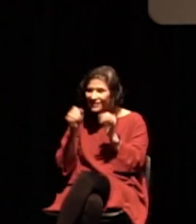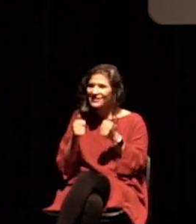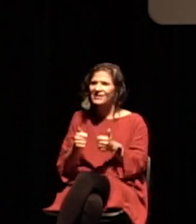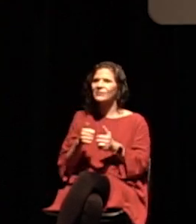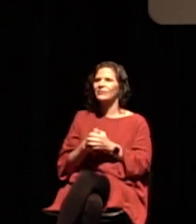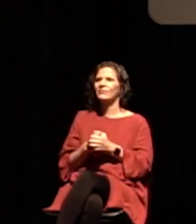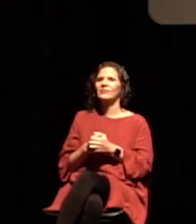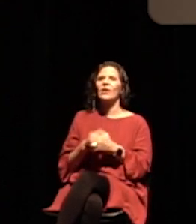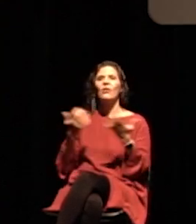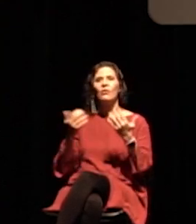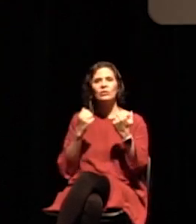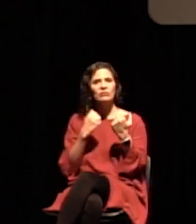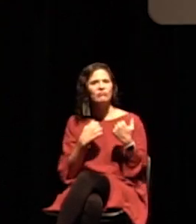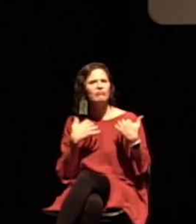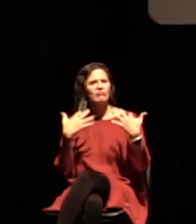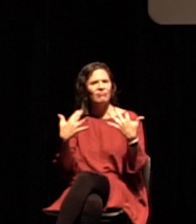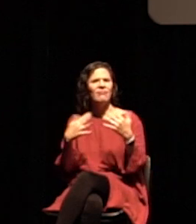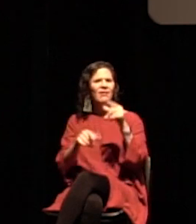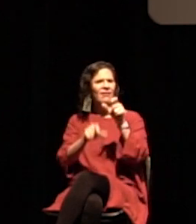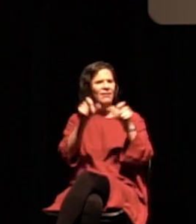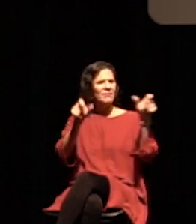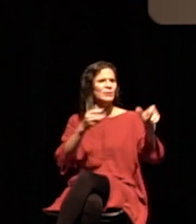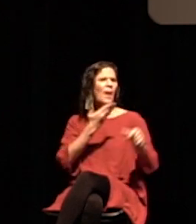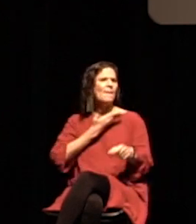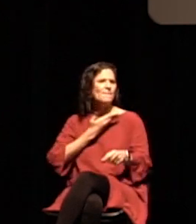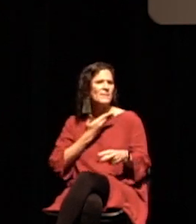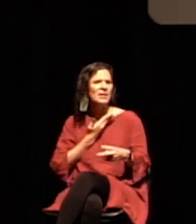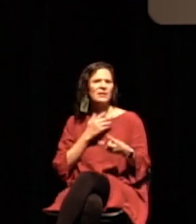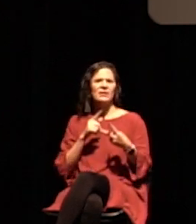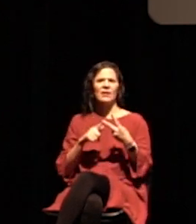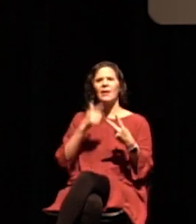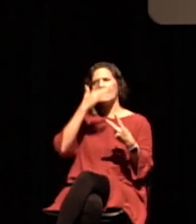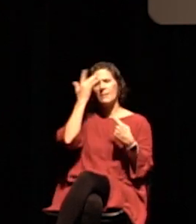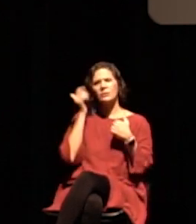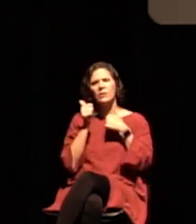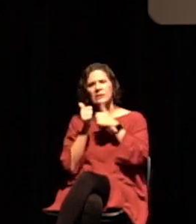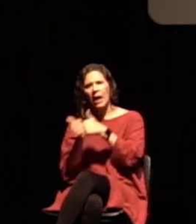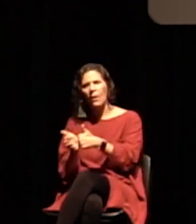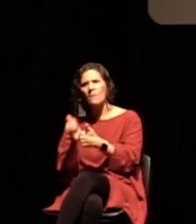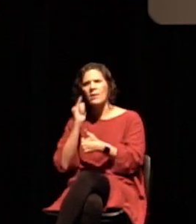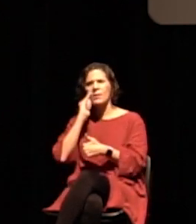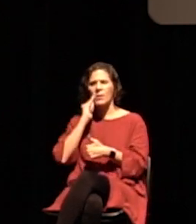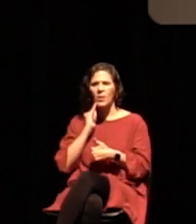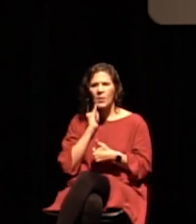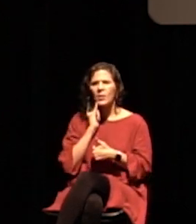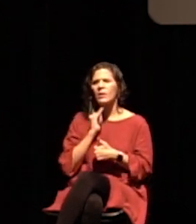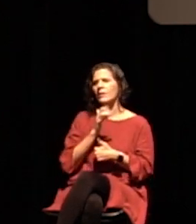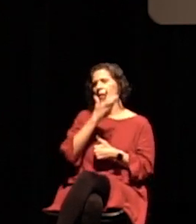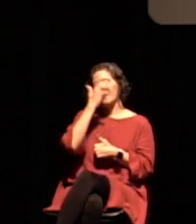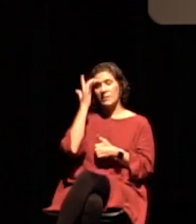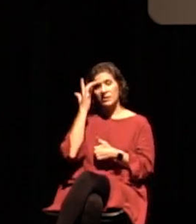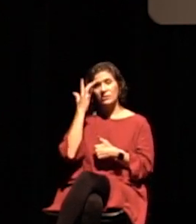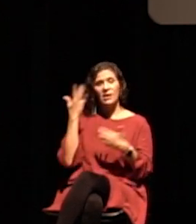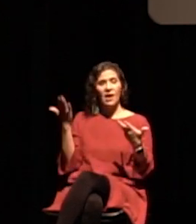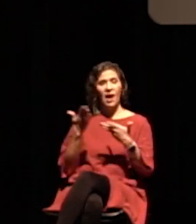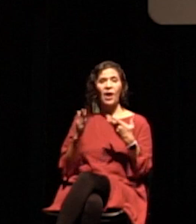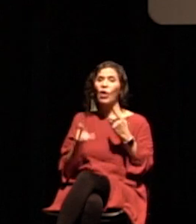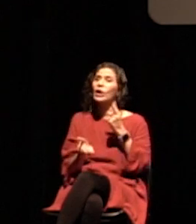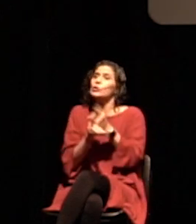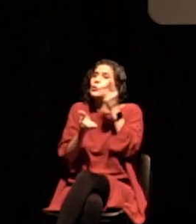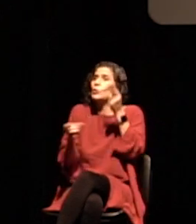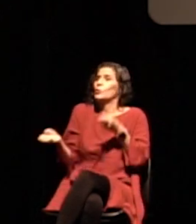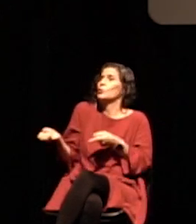Mas a nossa audiência está cheia de pessoas amigas, de pessoas que têm acompanhado a IOL, de pessoas que estão agora a descobrir a IOL